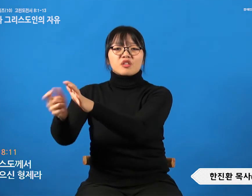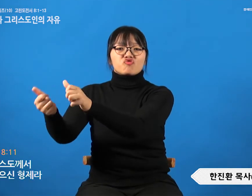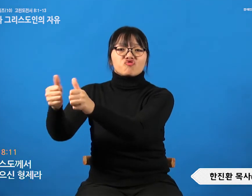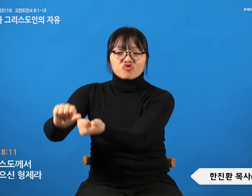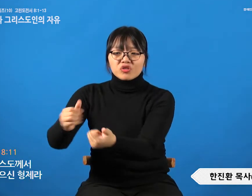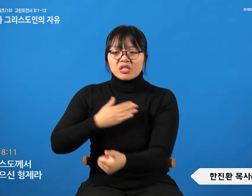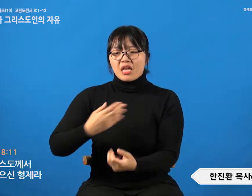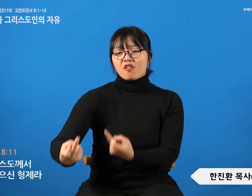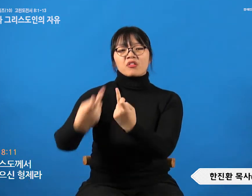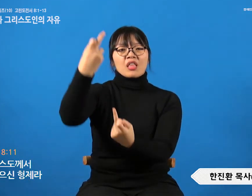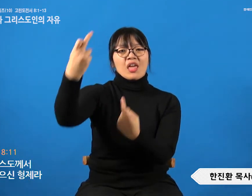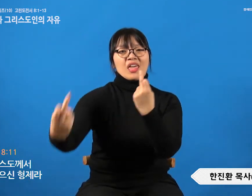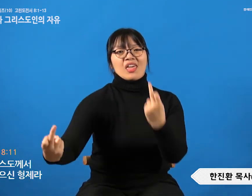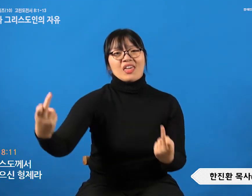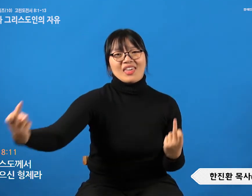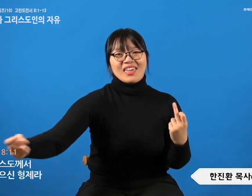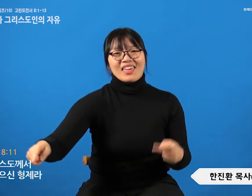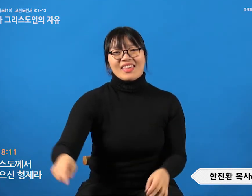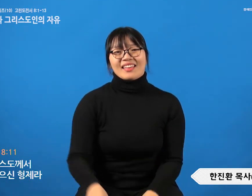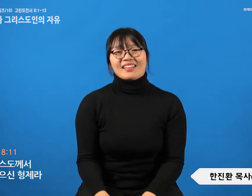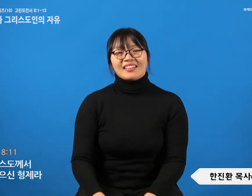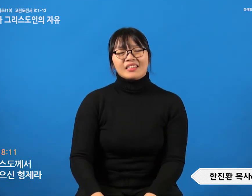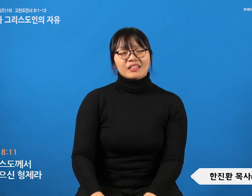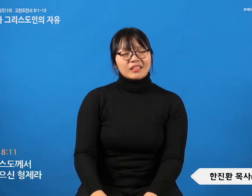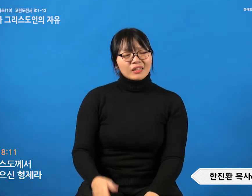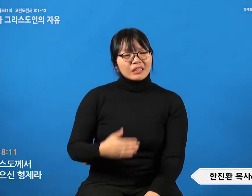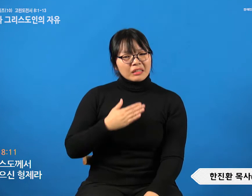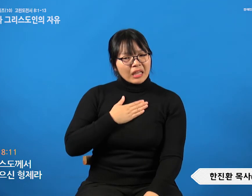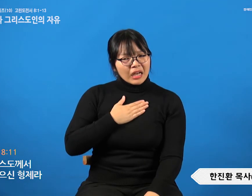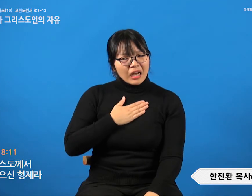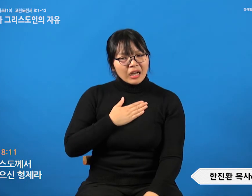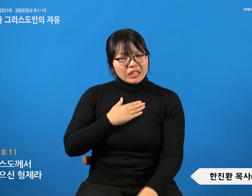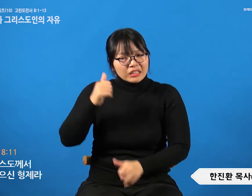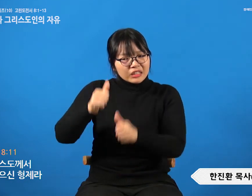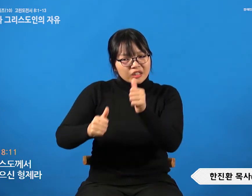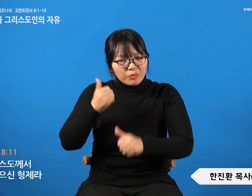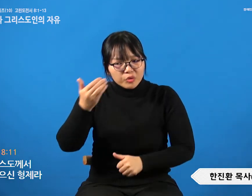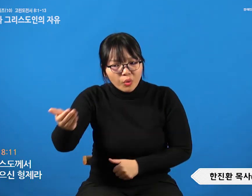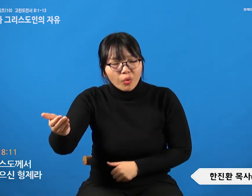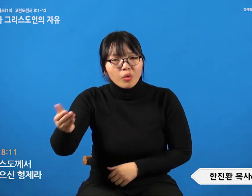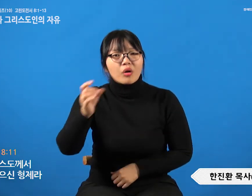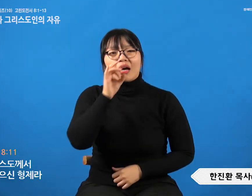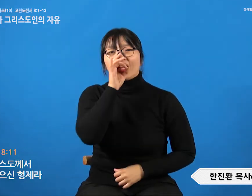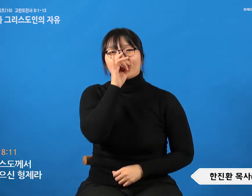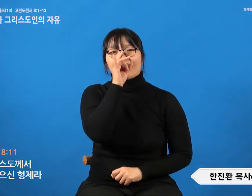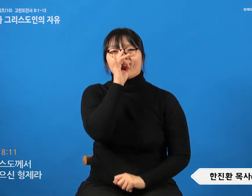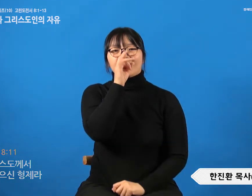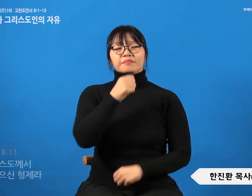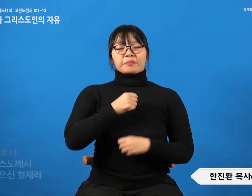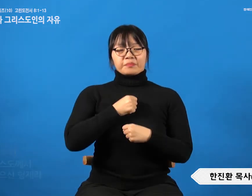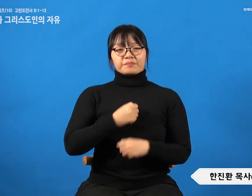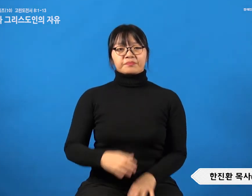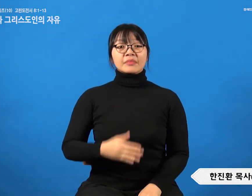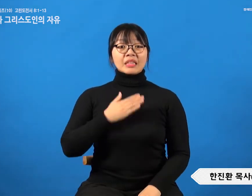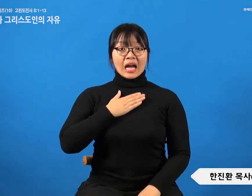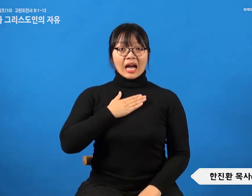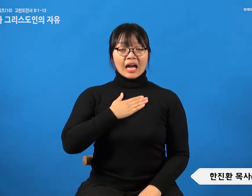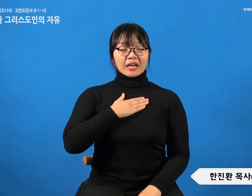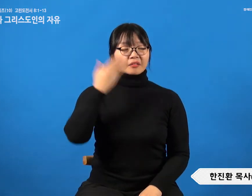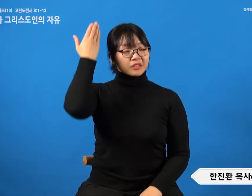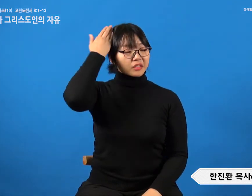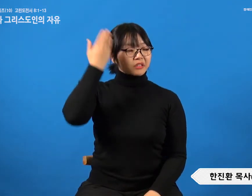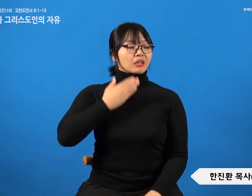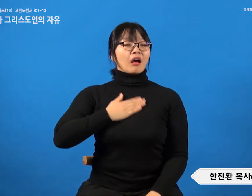그리스도께서 위해서 죽은 그 형제를 우리가 넘어지게 만들면 안 된다 하는 말이죠. 나는